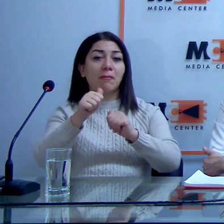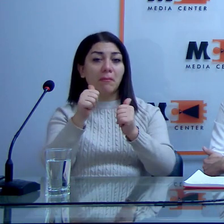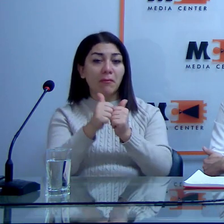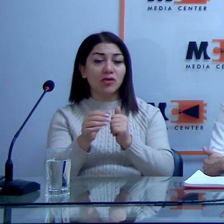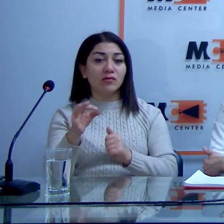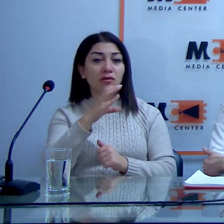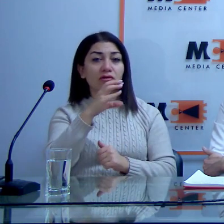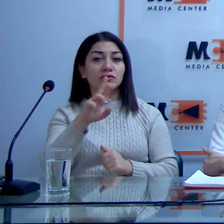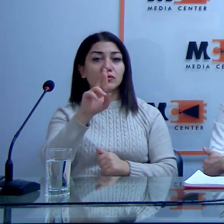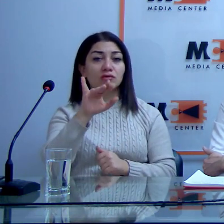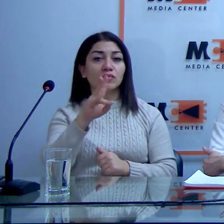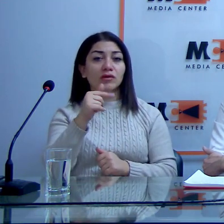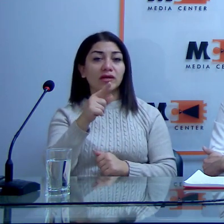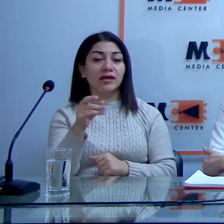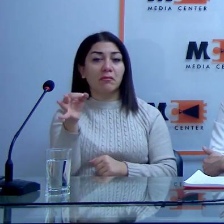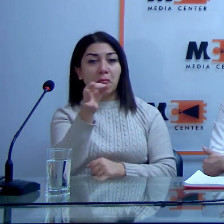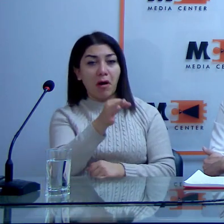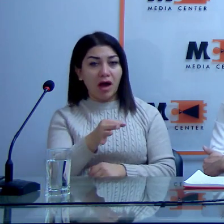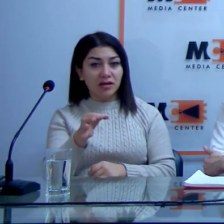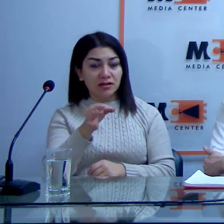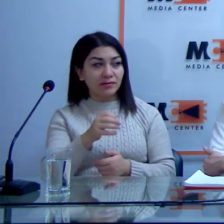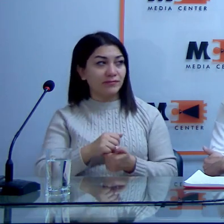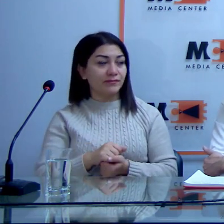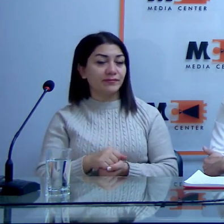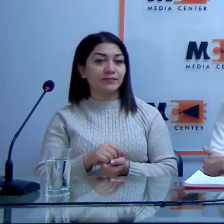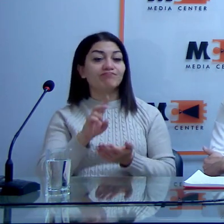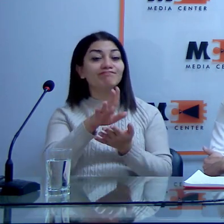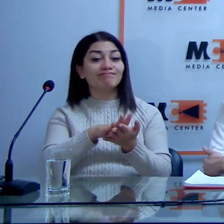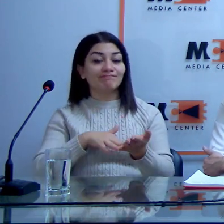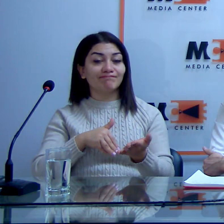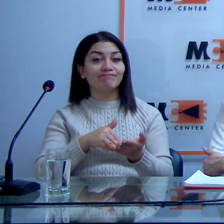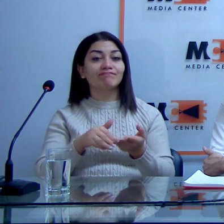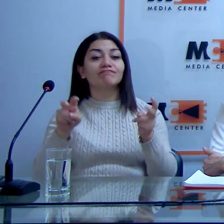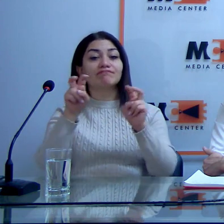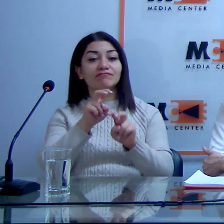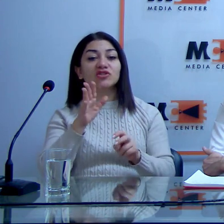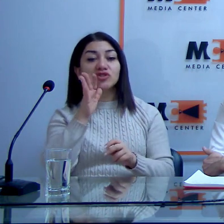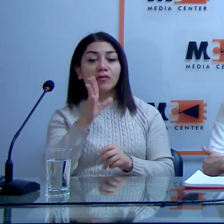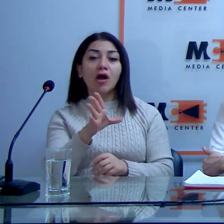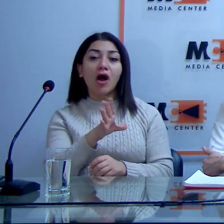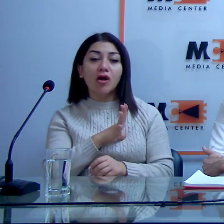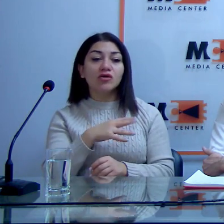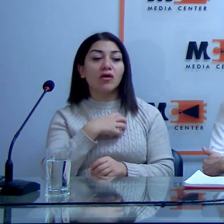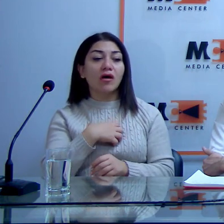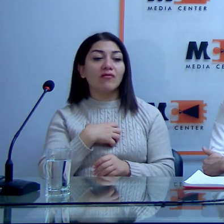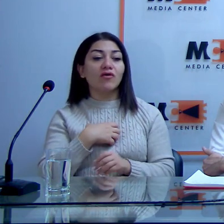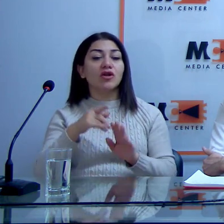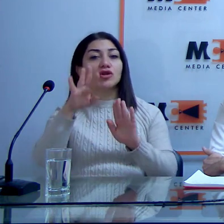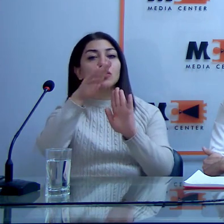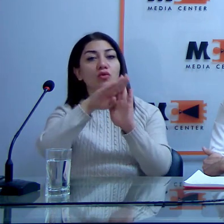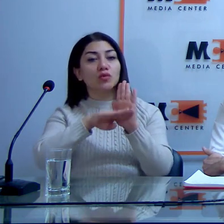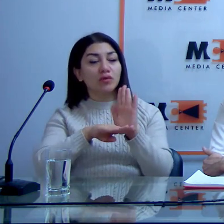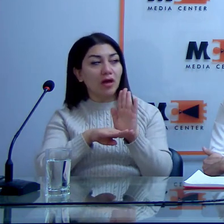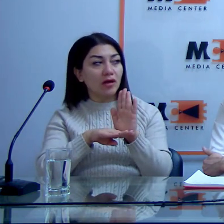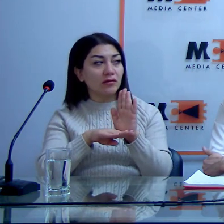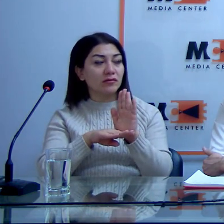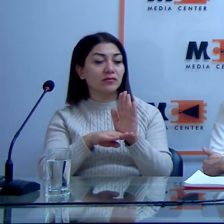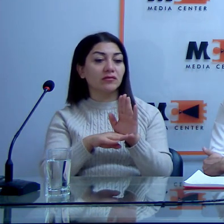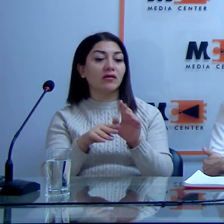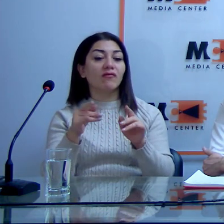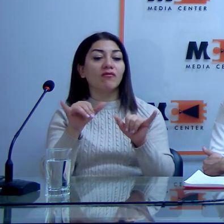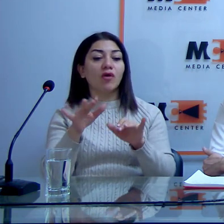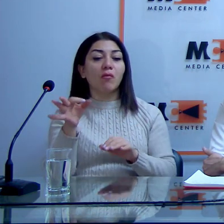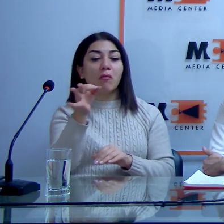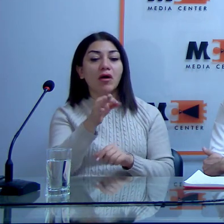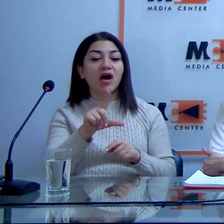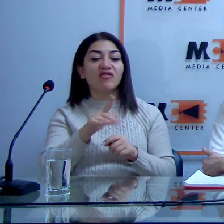մարզ, մարզ դիտարկելենք Սյունիքի մարզը։ Ներողություն, դիտարկման ընթացքում արդյոք կարևորել եք ցանկը, որտեղ որ